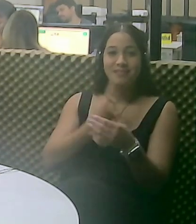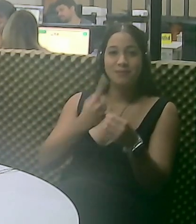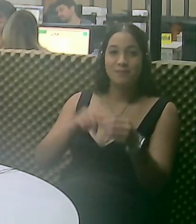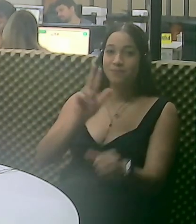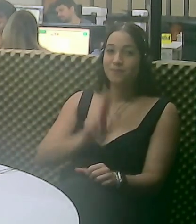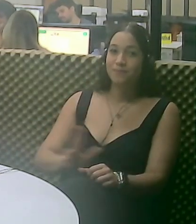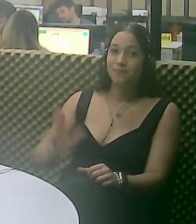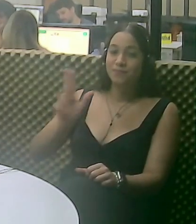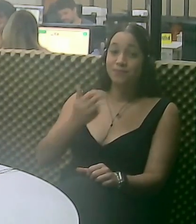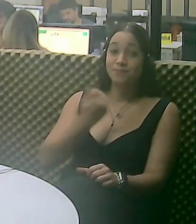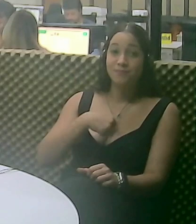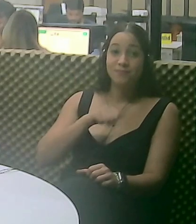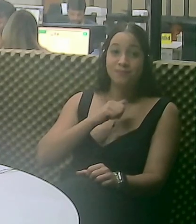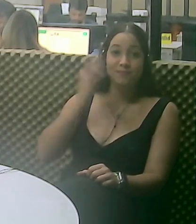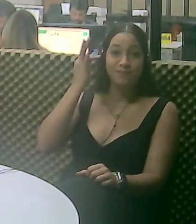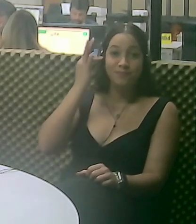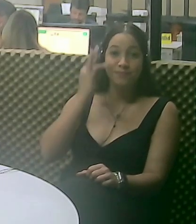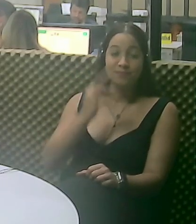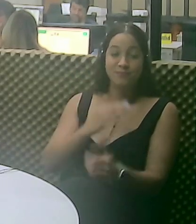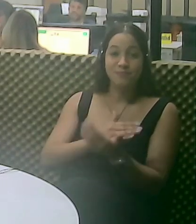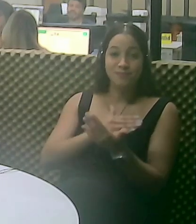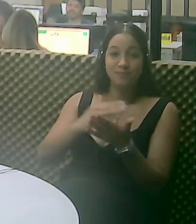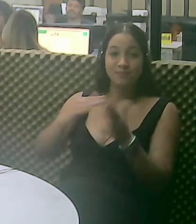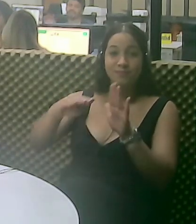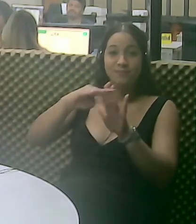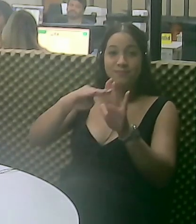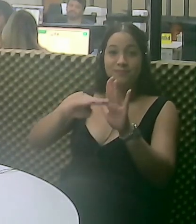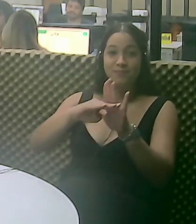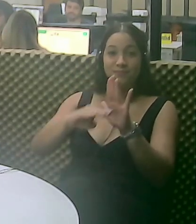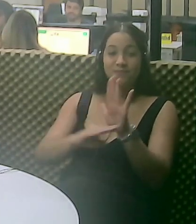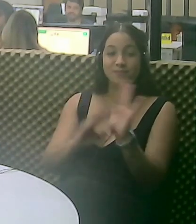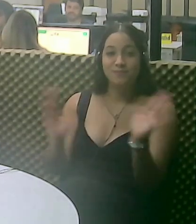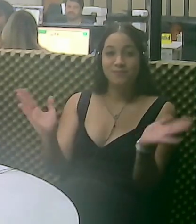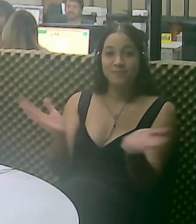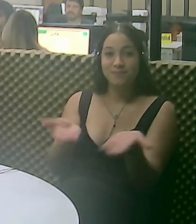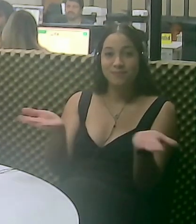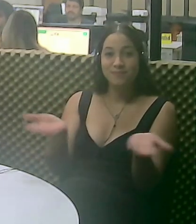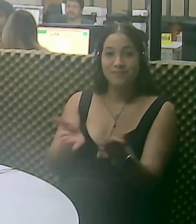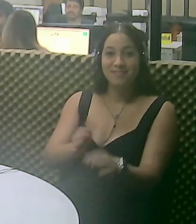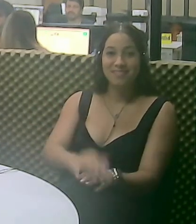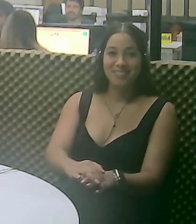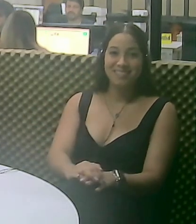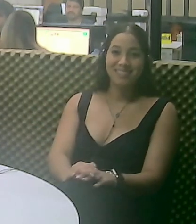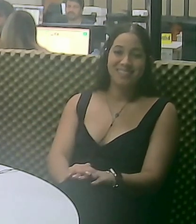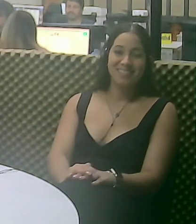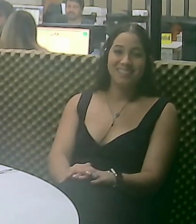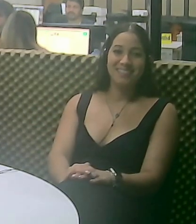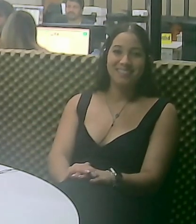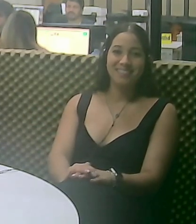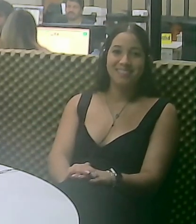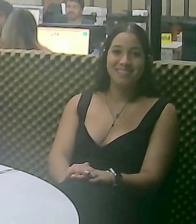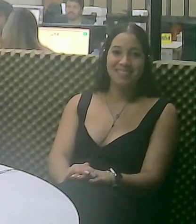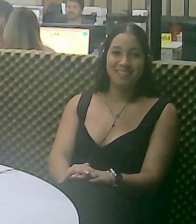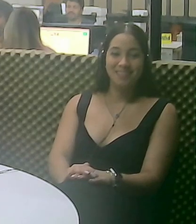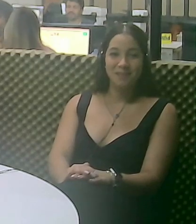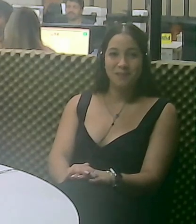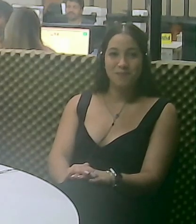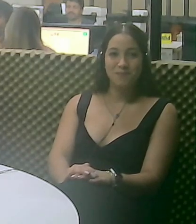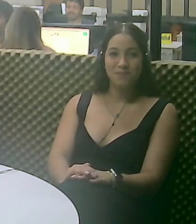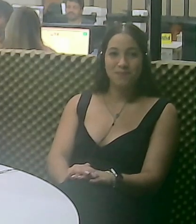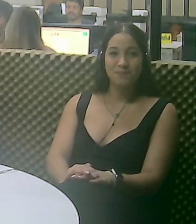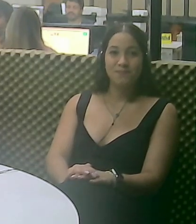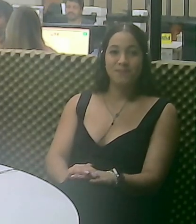fato acontece em Uberlândia. Eu sou Fernando Cássio e começamos com os destaques da edição de hoje.